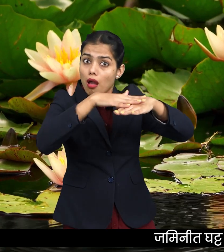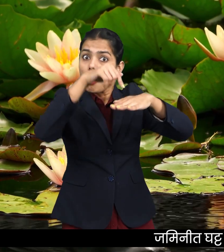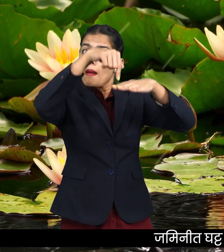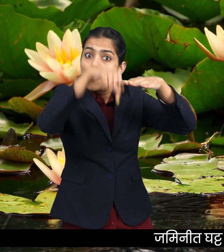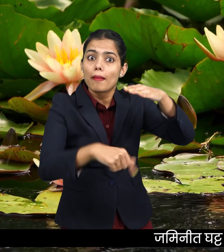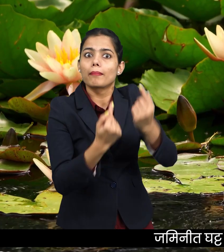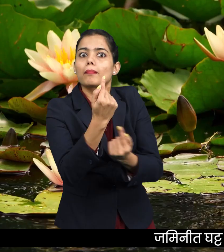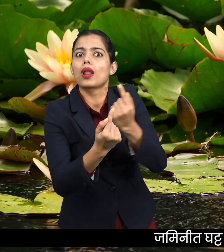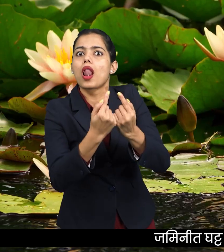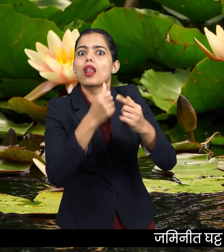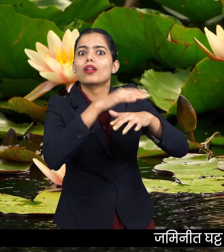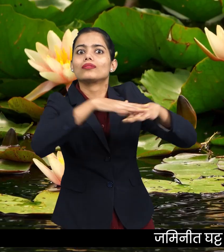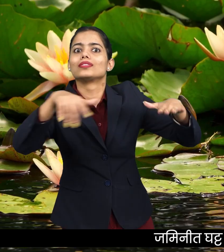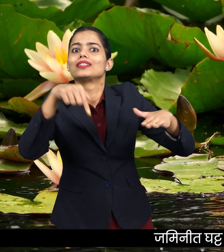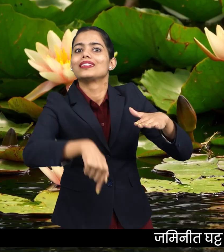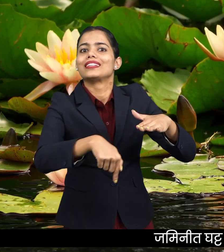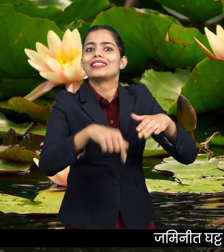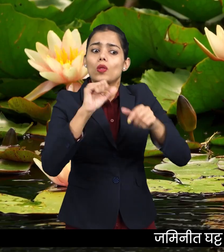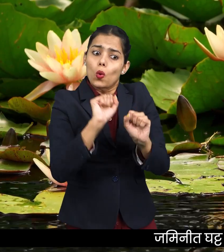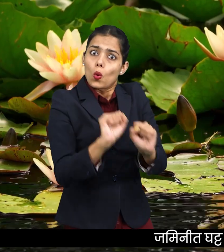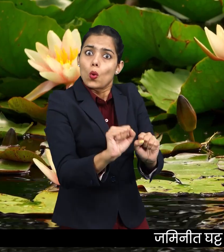जमिनीत घट्ट रुजलेल्या असतात.